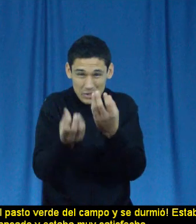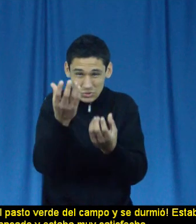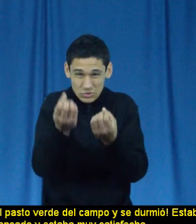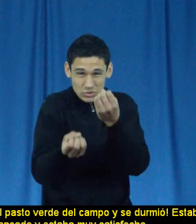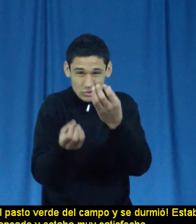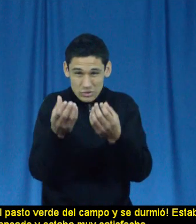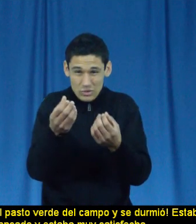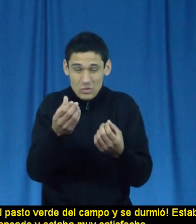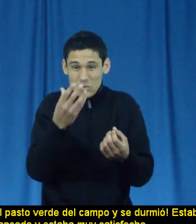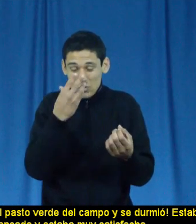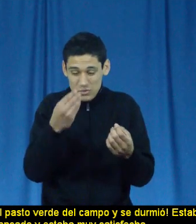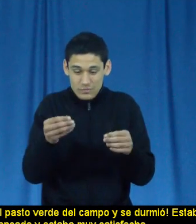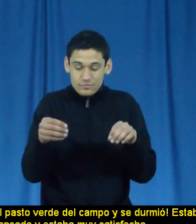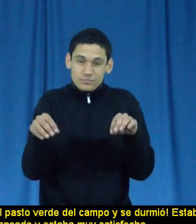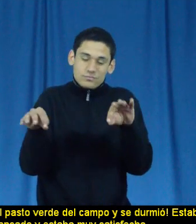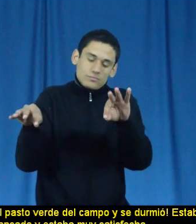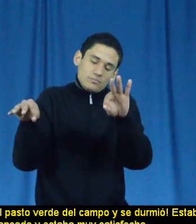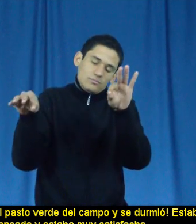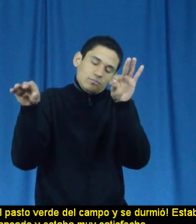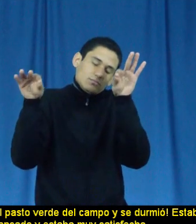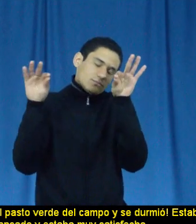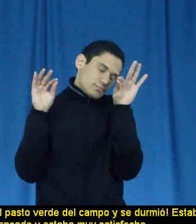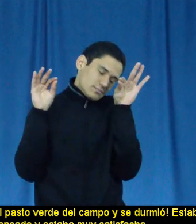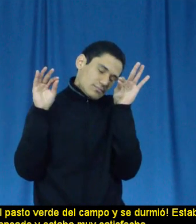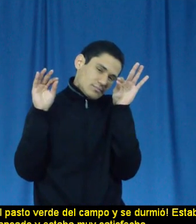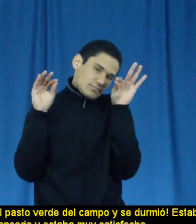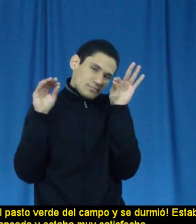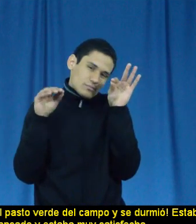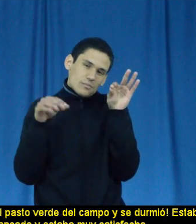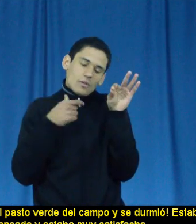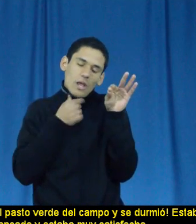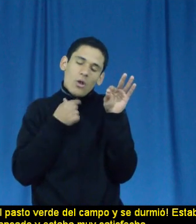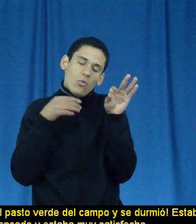Se recostó sobre el pasto verde del campo y se durmió.